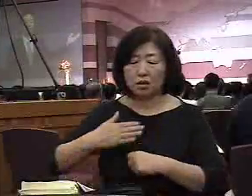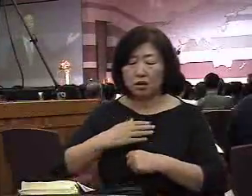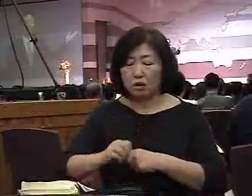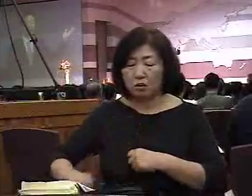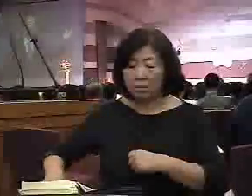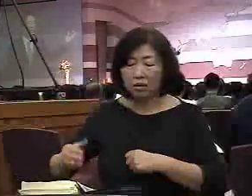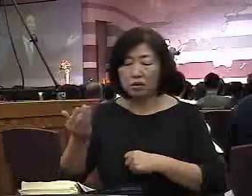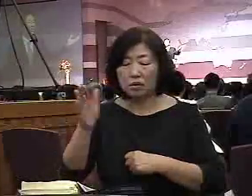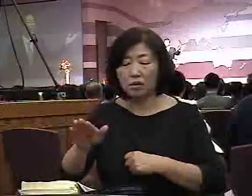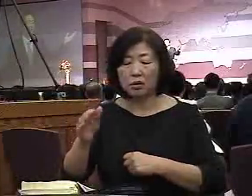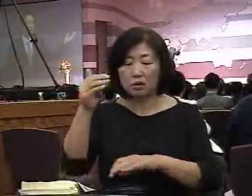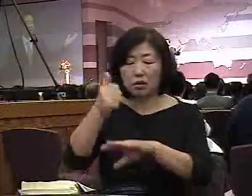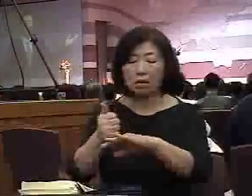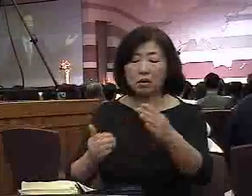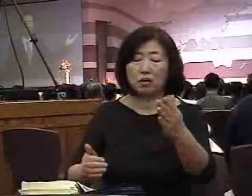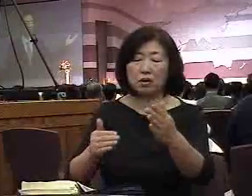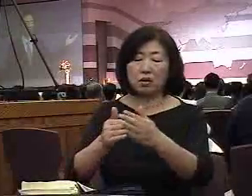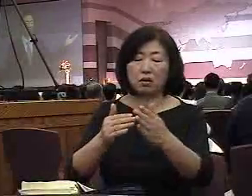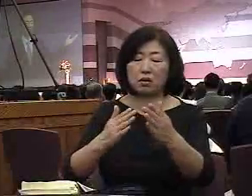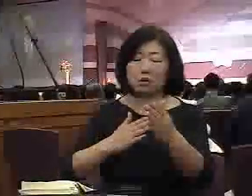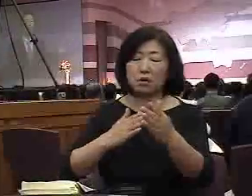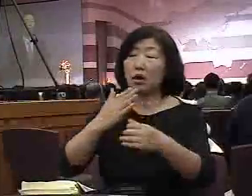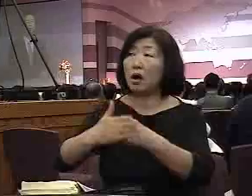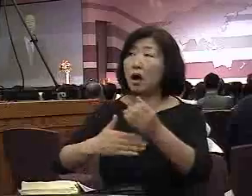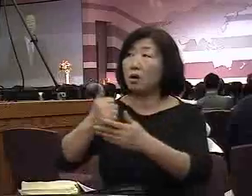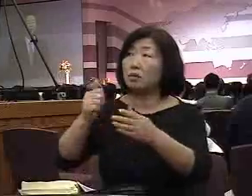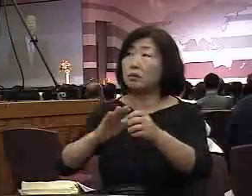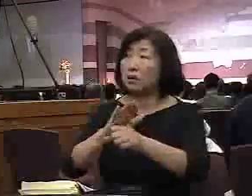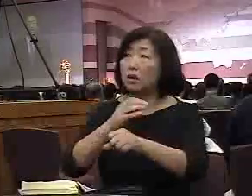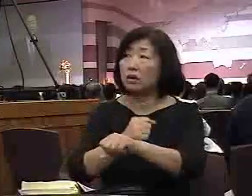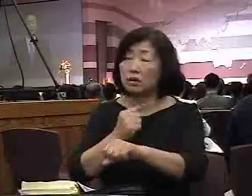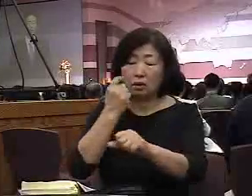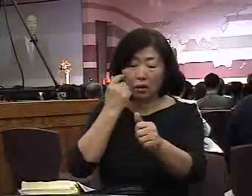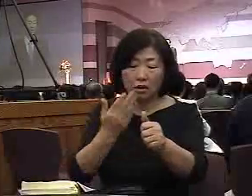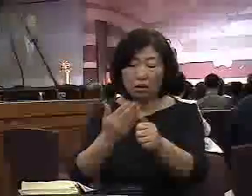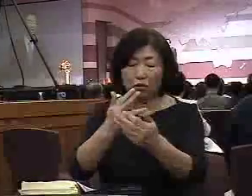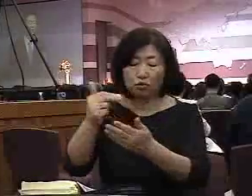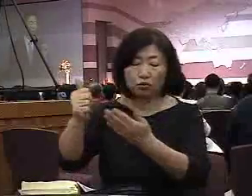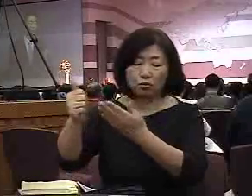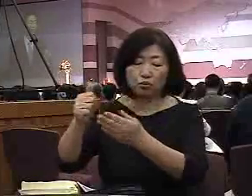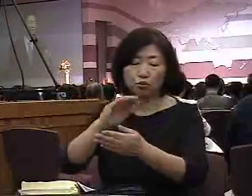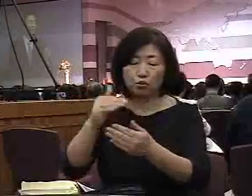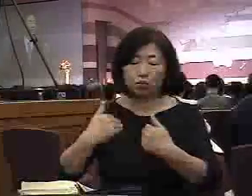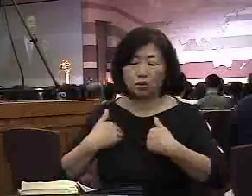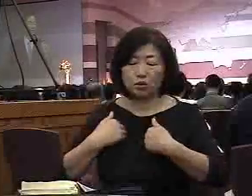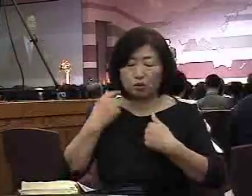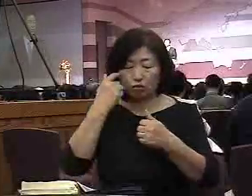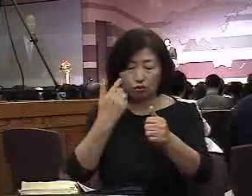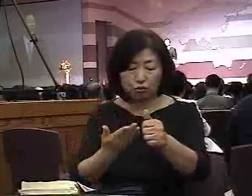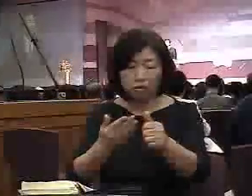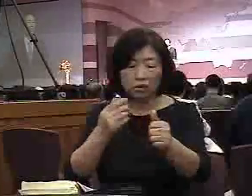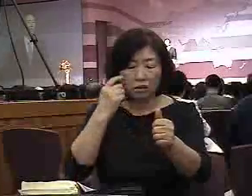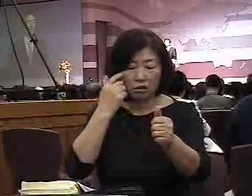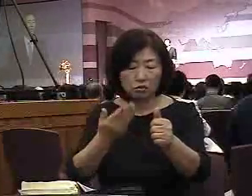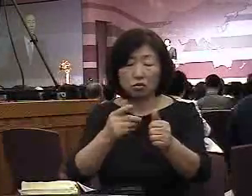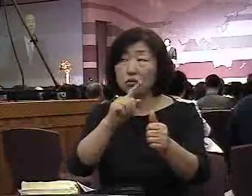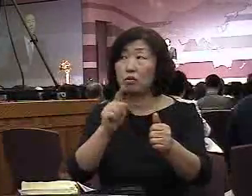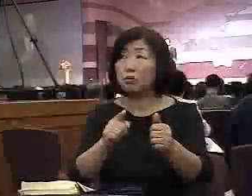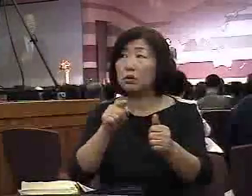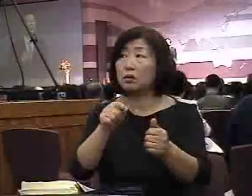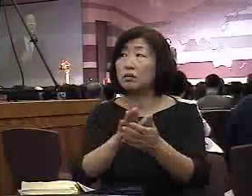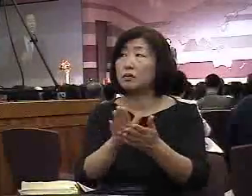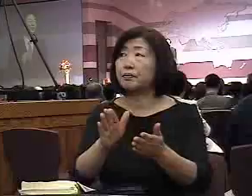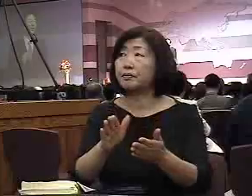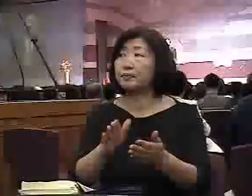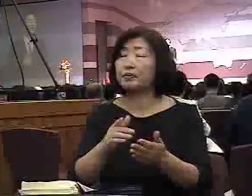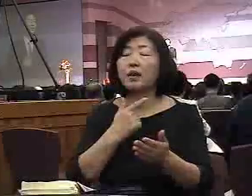할지라도 그래도 끝까지 나를 사랑하겠니? 이것이 바로 주님께서 우리에게 물어보시는 질문인 것입니다. 요즘